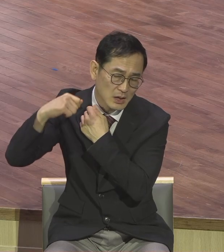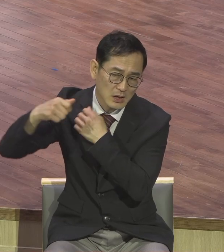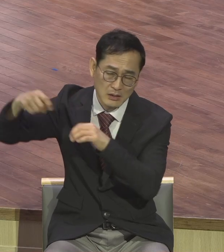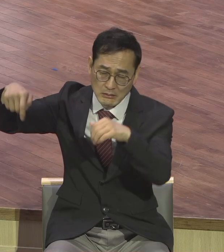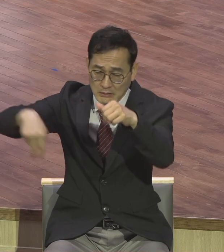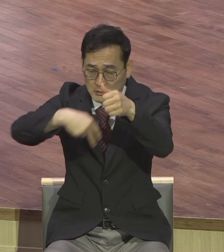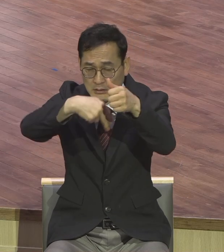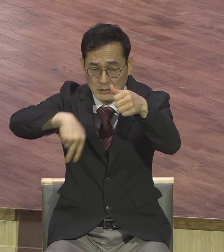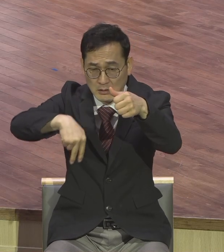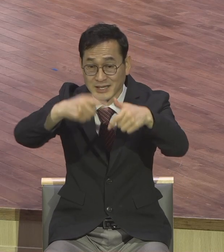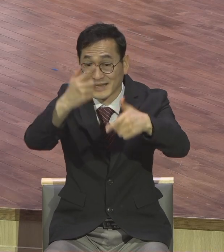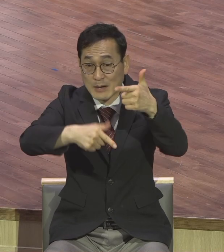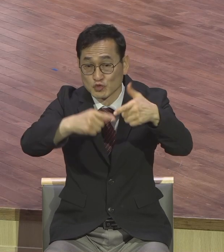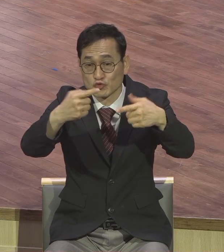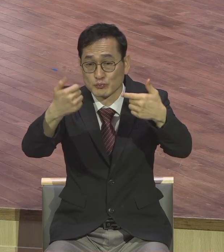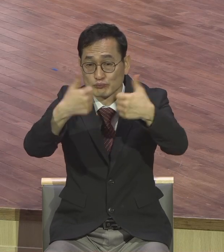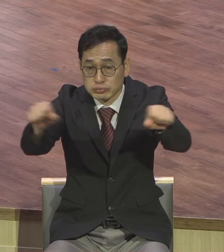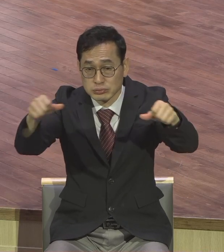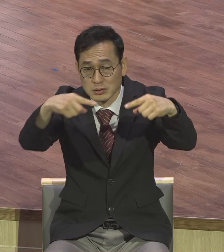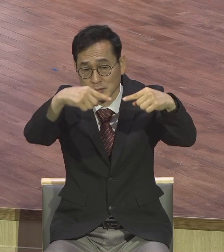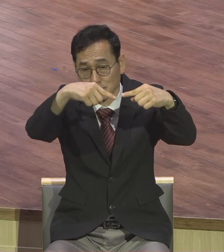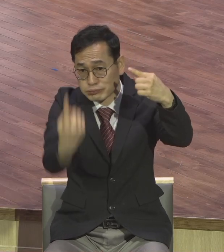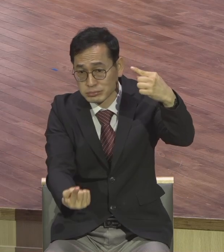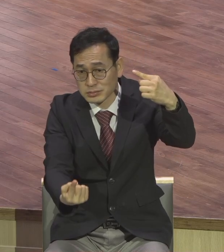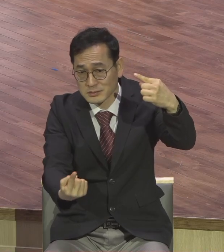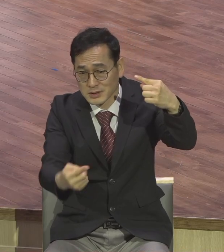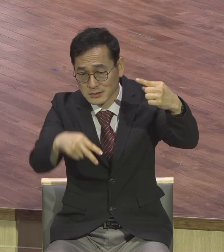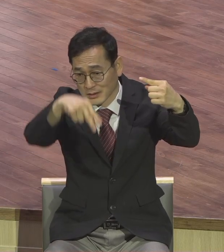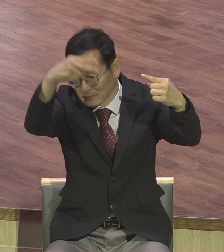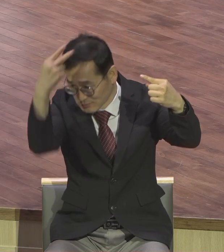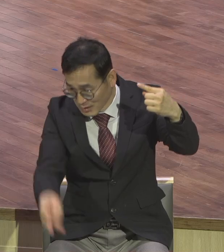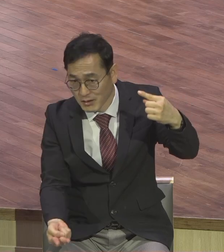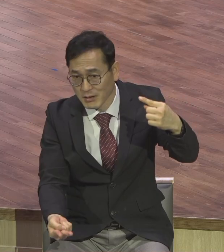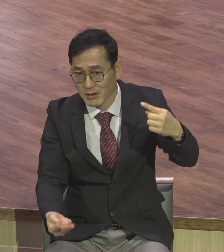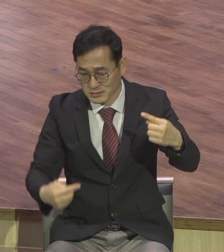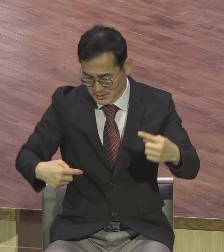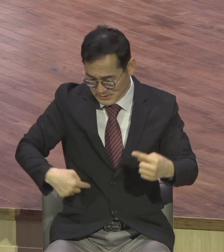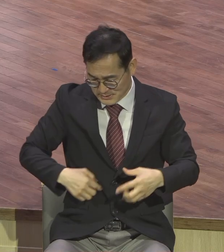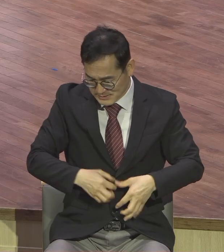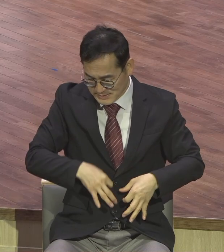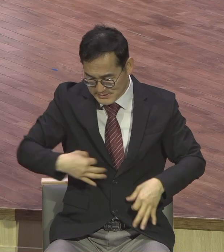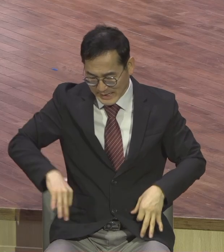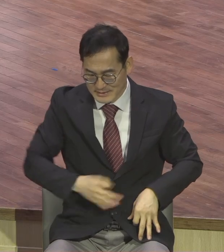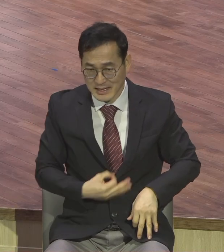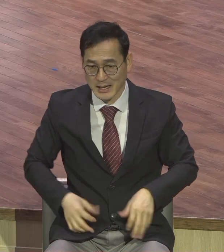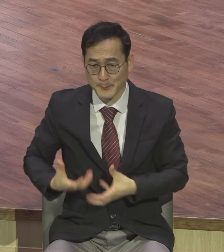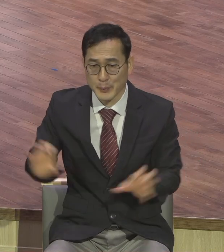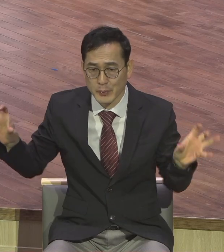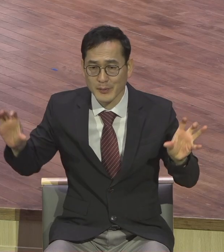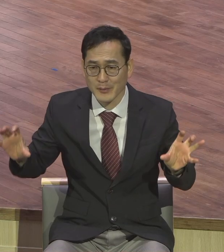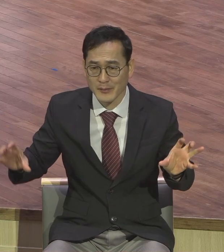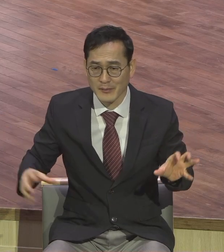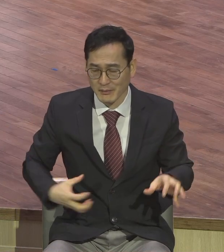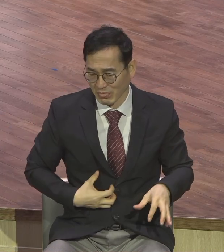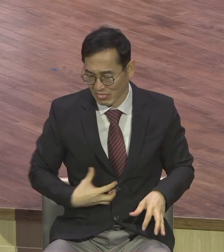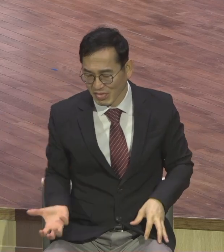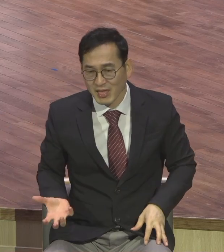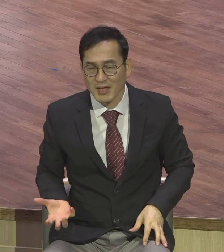땅에 떨어졌는데 창자가 터져서 창자 흘러나왔다.